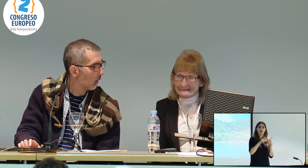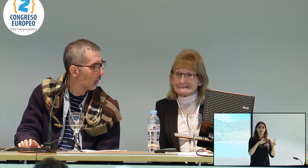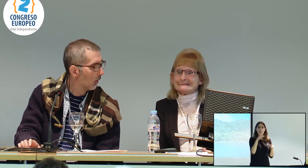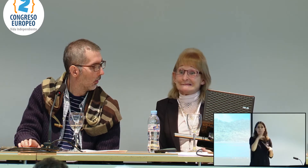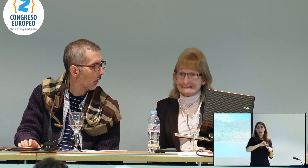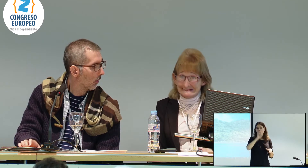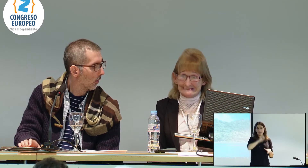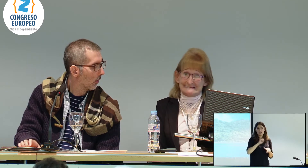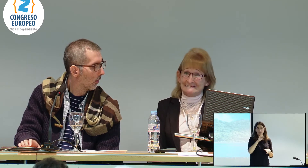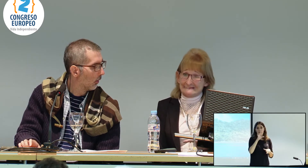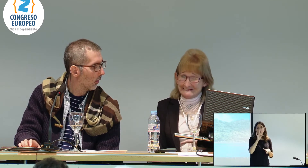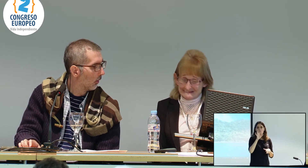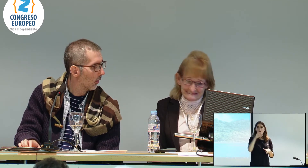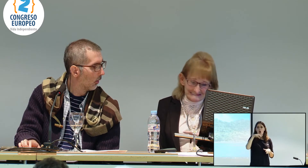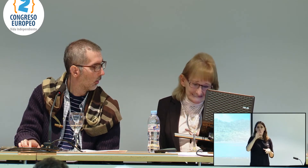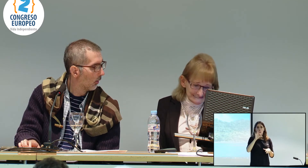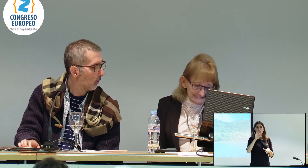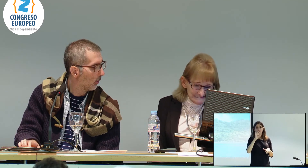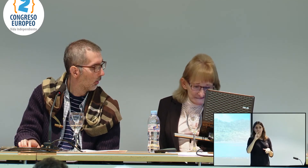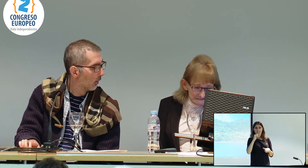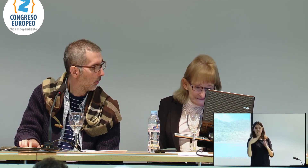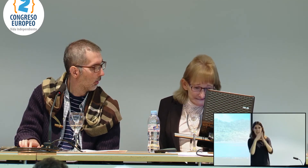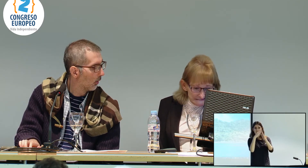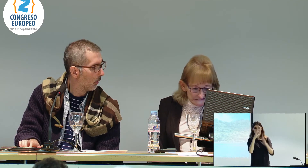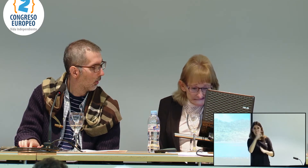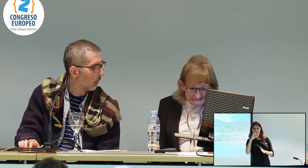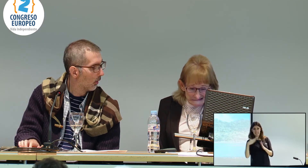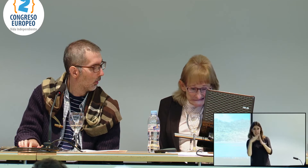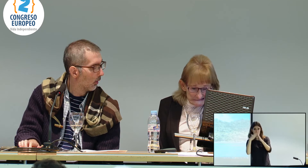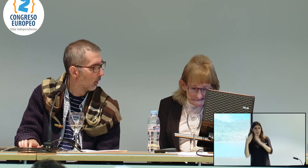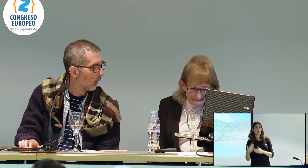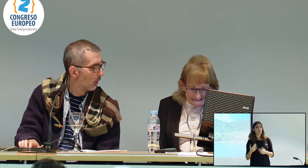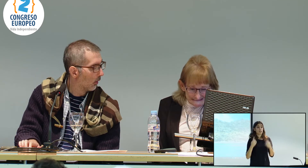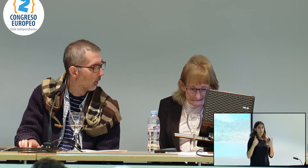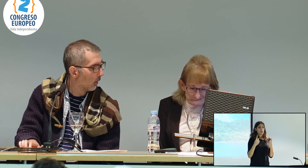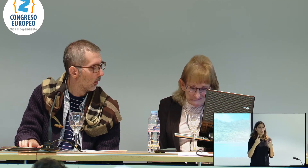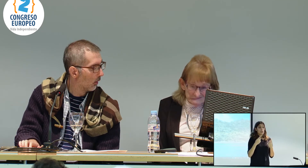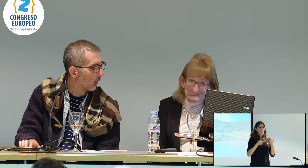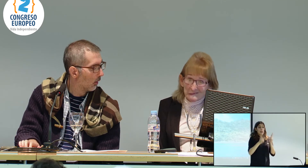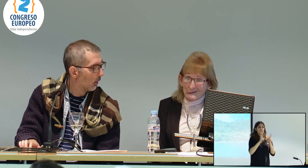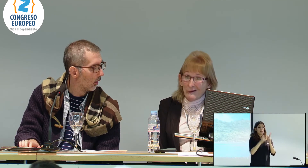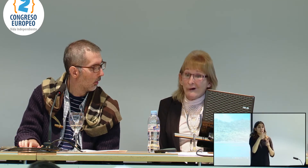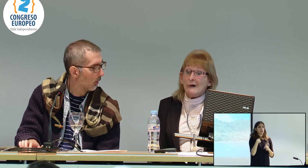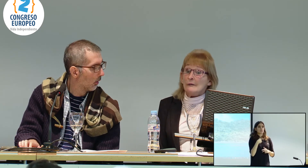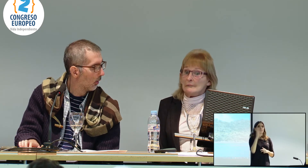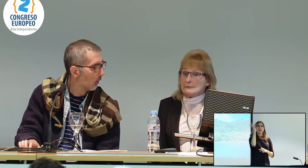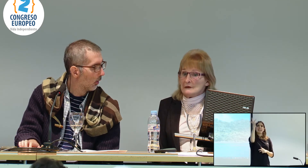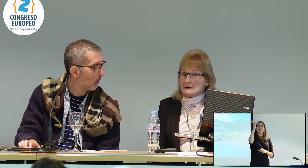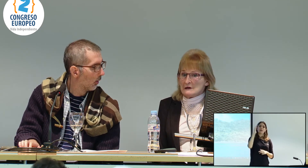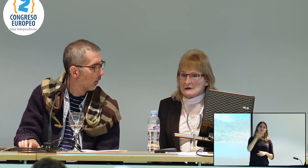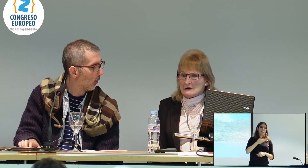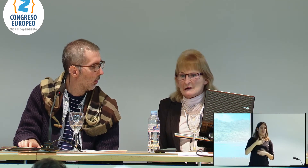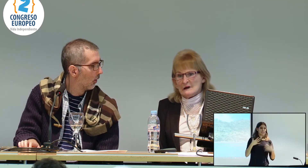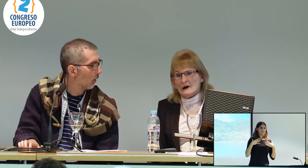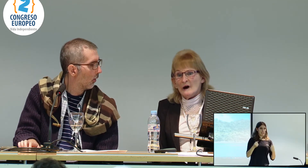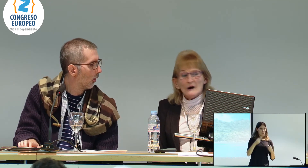maravillosa, Donosti. Lamentablemente el clima del País Vasco empezaba a mellar mi salud. Ya saben,